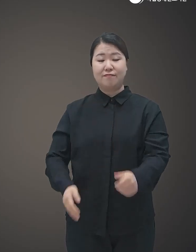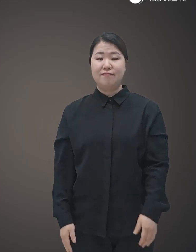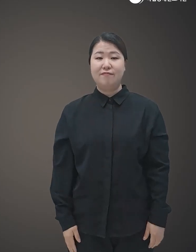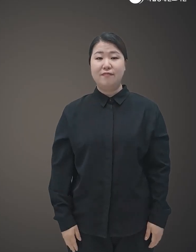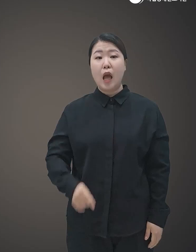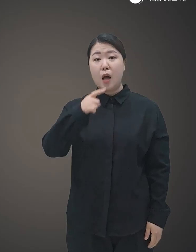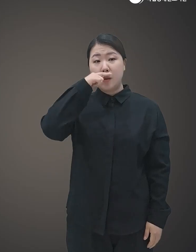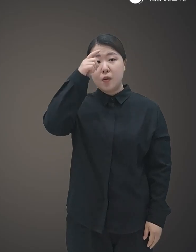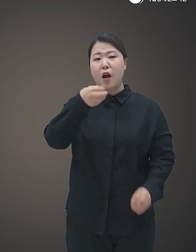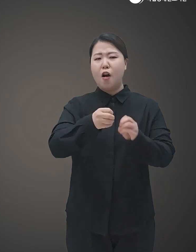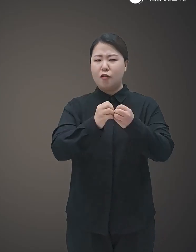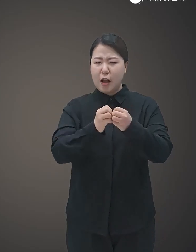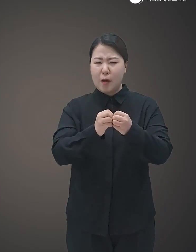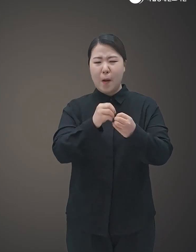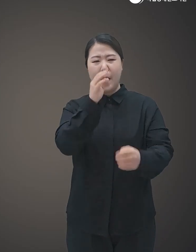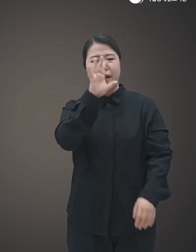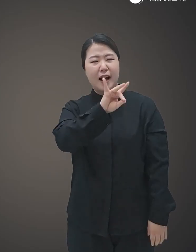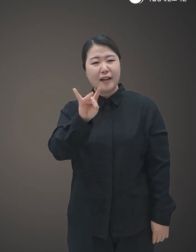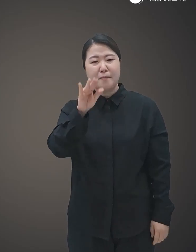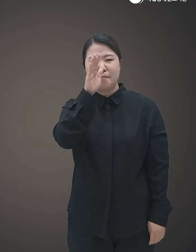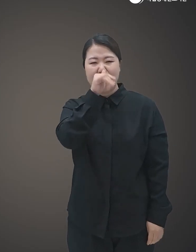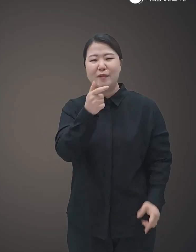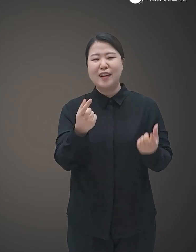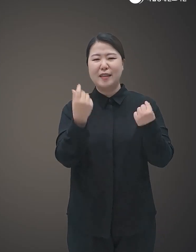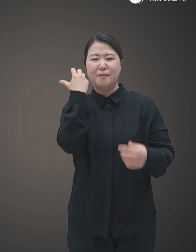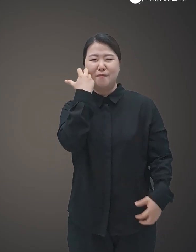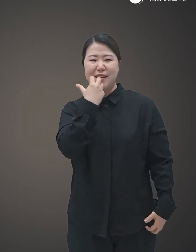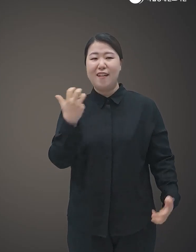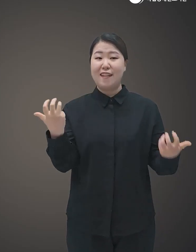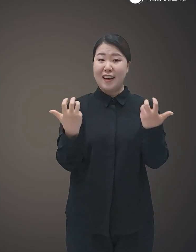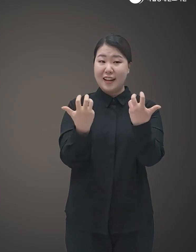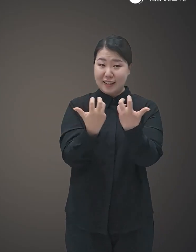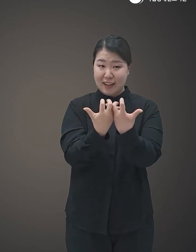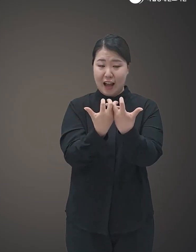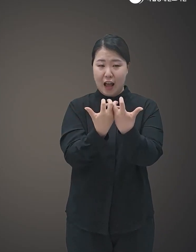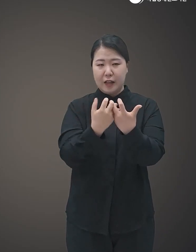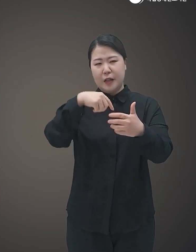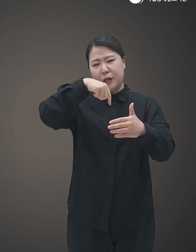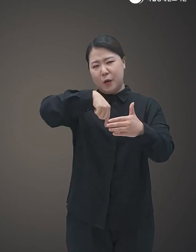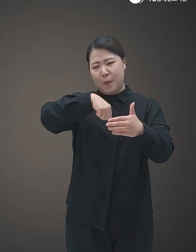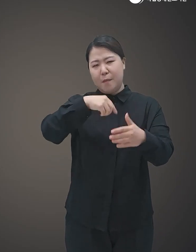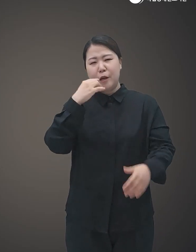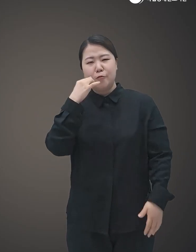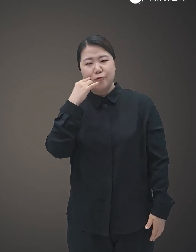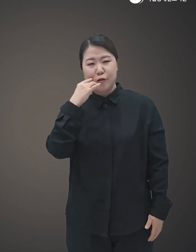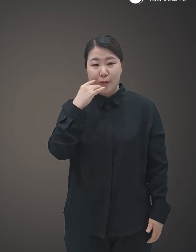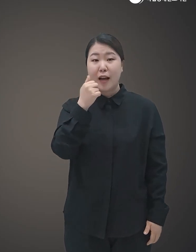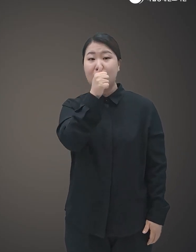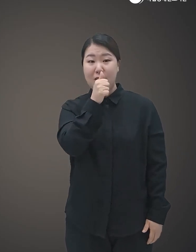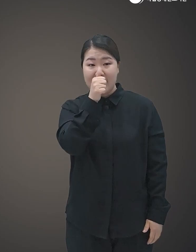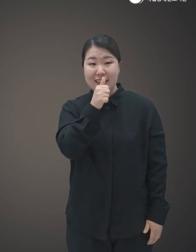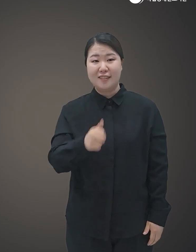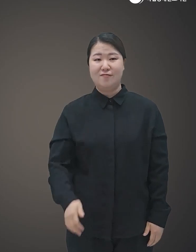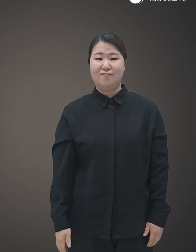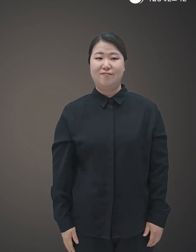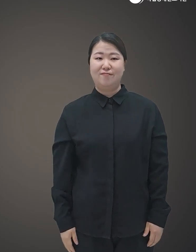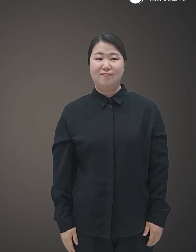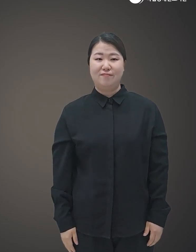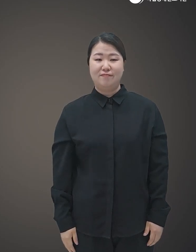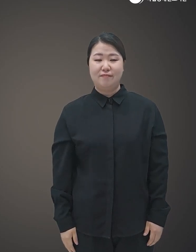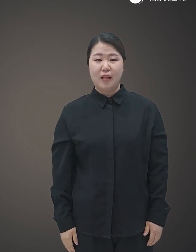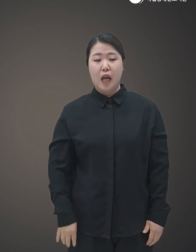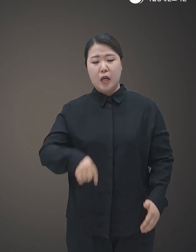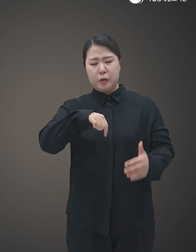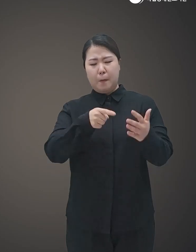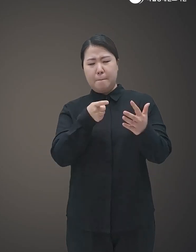도도하지만 엉뚱하고 때로는 바보 같은 매력을 가진 속마음이 궁금한 반려동물로 손꼽히는 고양이.